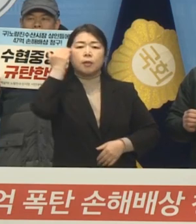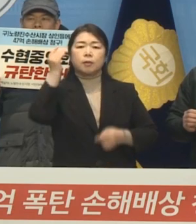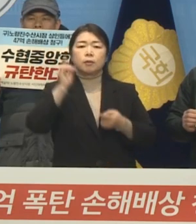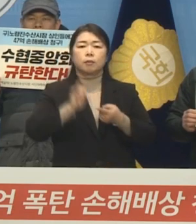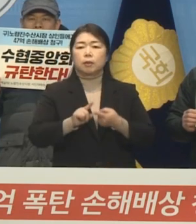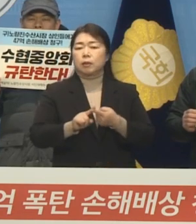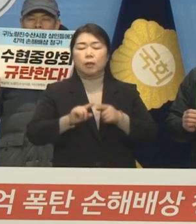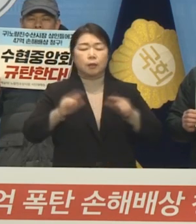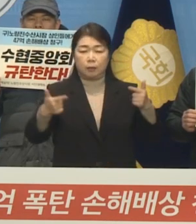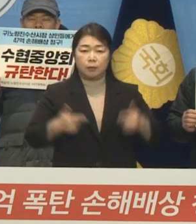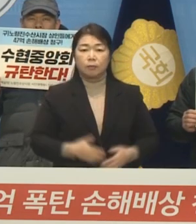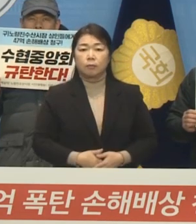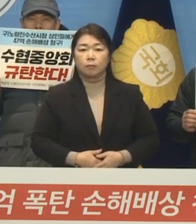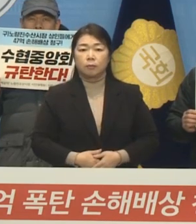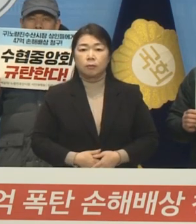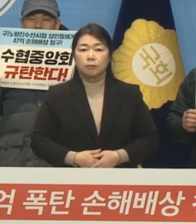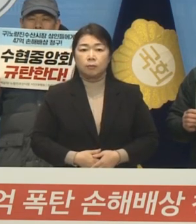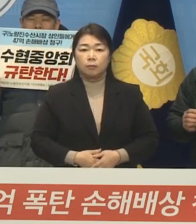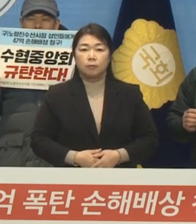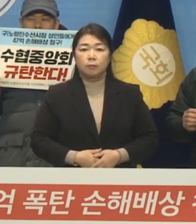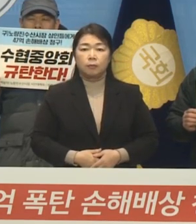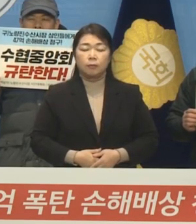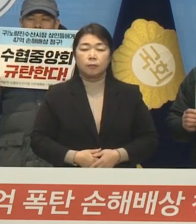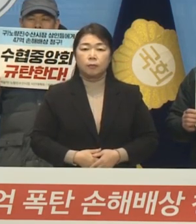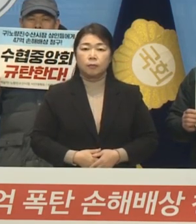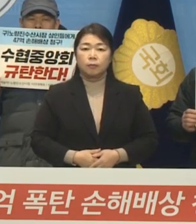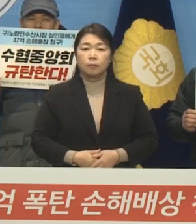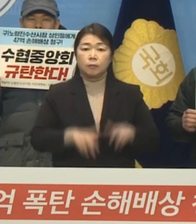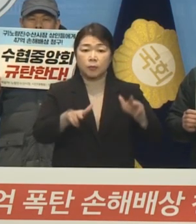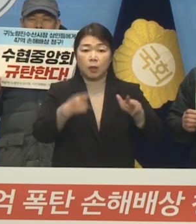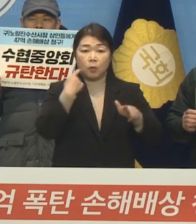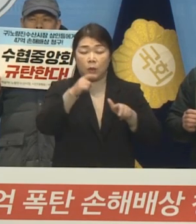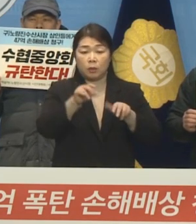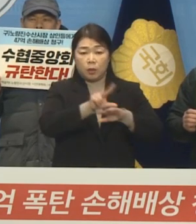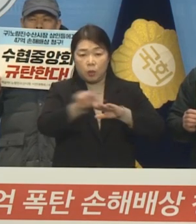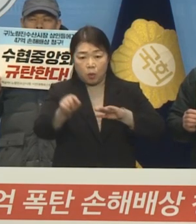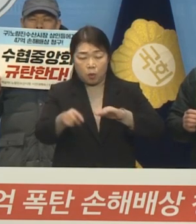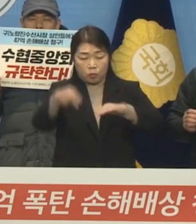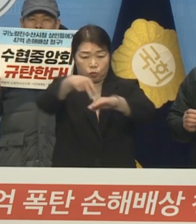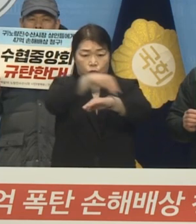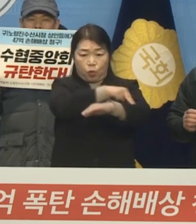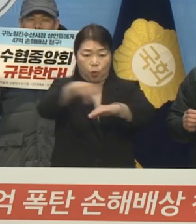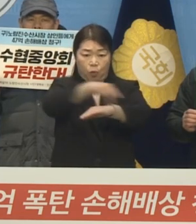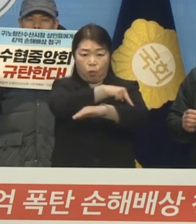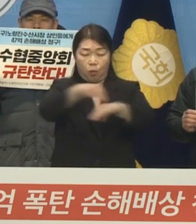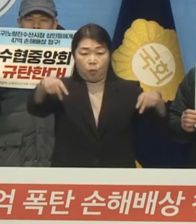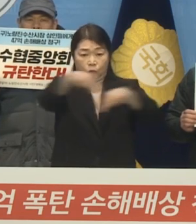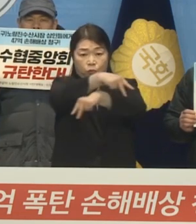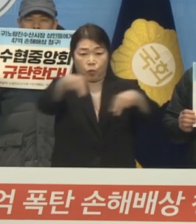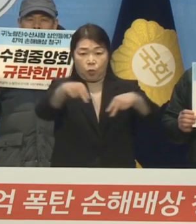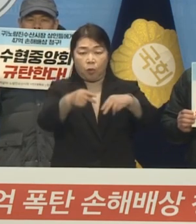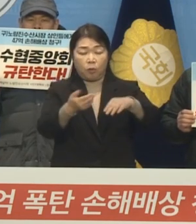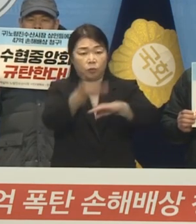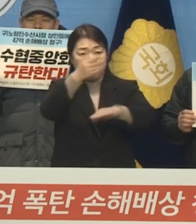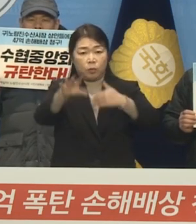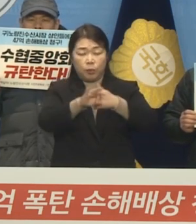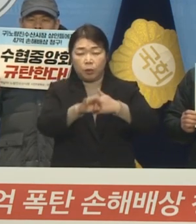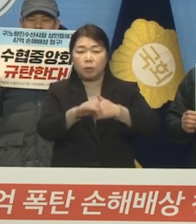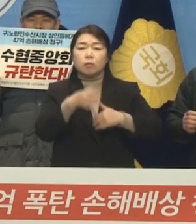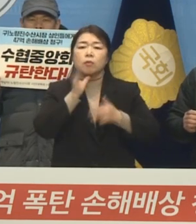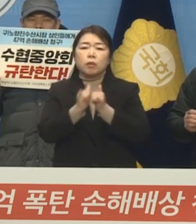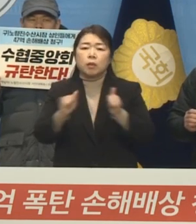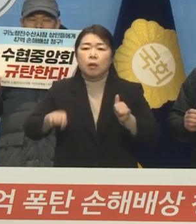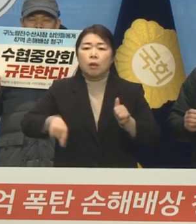되는 일들이 지금 대한민국에 벌어지고 있습니다. 지금 노량진역 6교 위에서는 고령의 우리 수산시장, 구수산시장